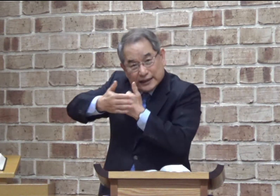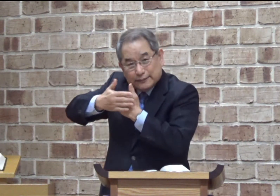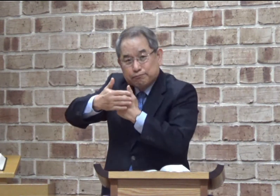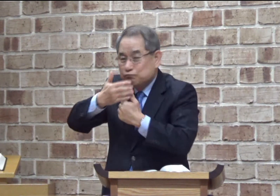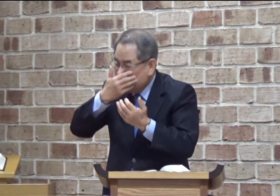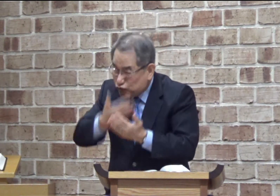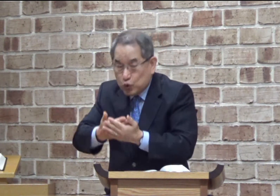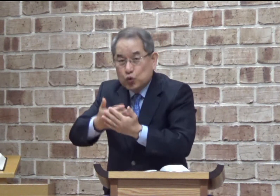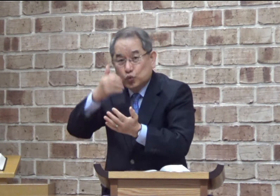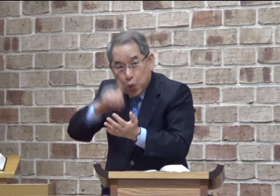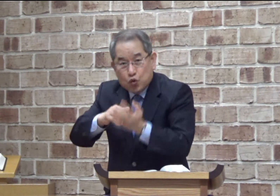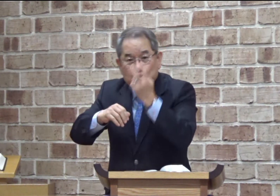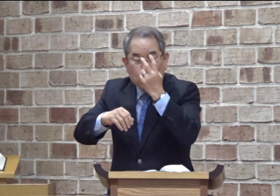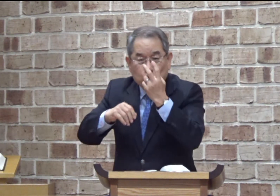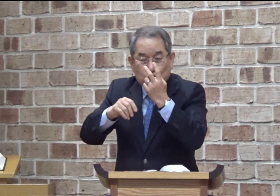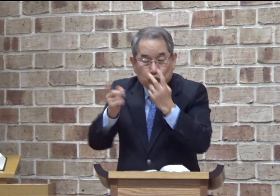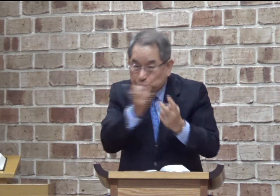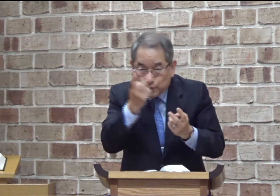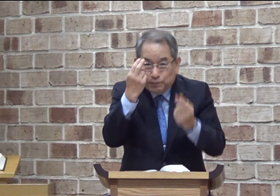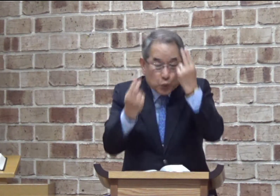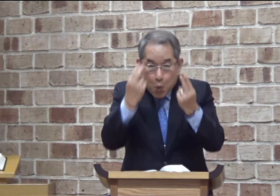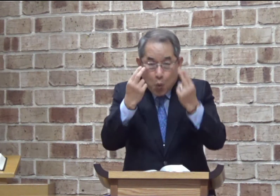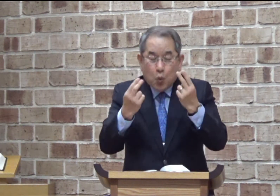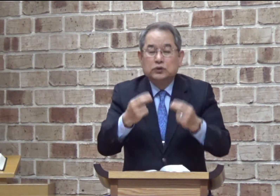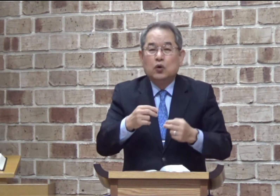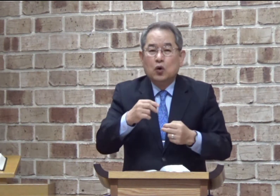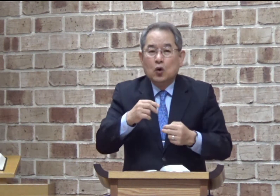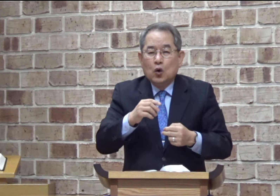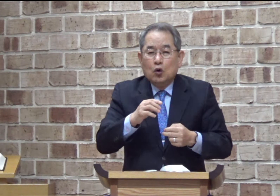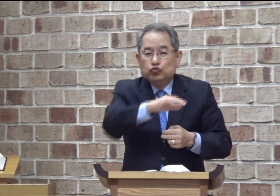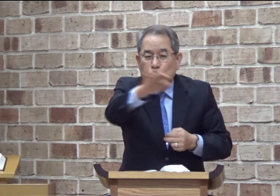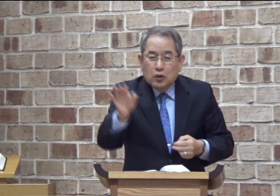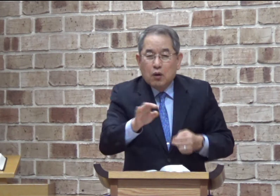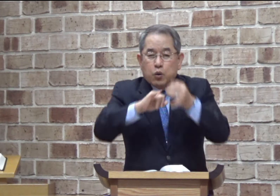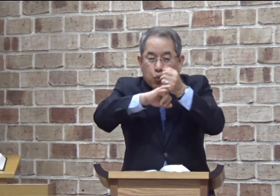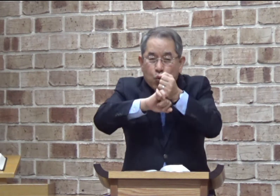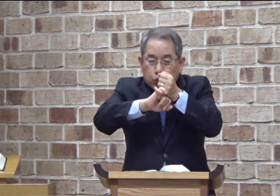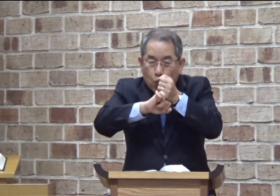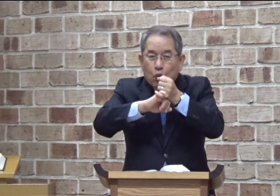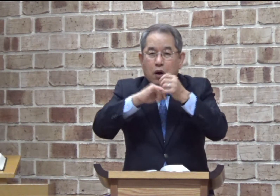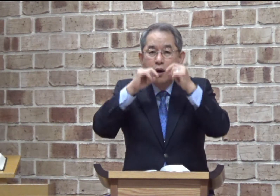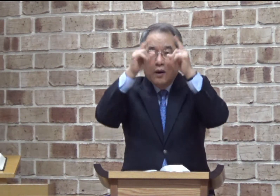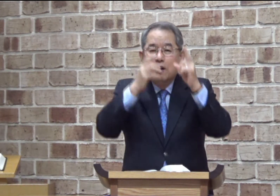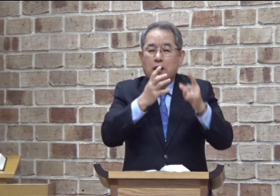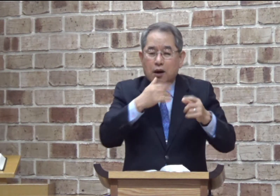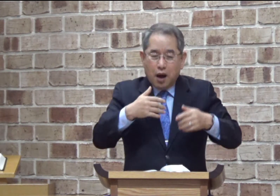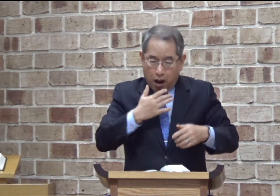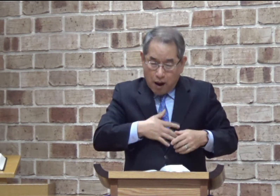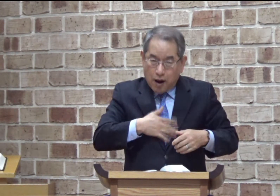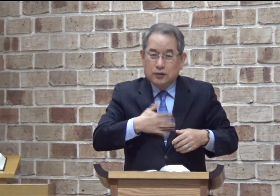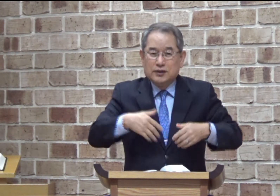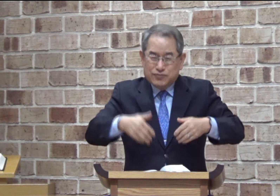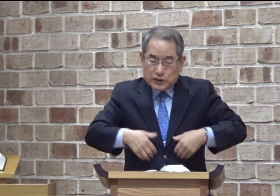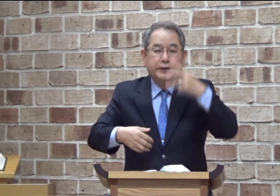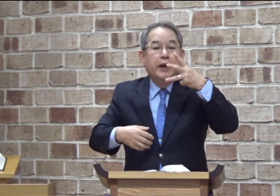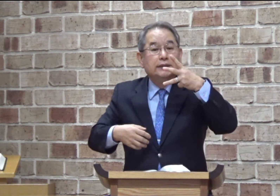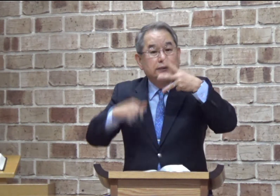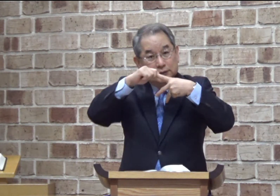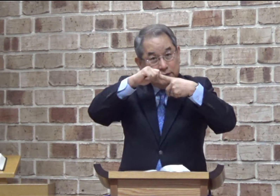걸림돌과 디딤돌을 비교해 볼 때 우리가 꼭 알아야 될 세 가지가 있습니다. 첫 번째는